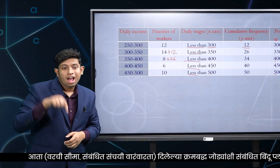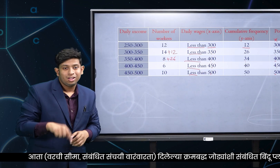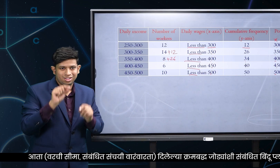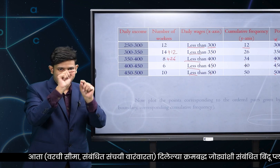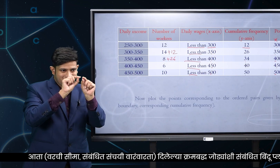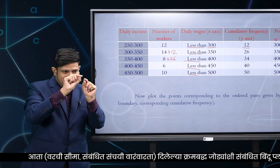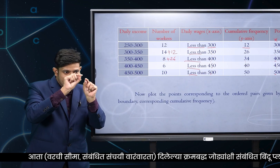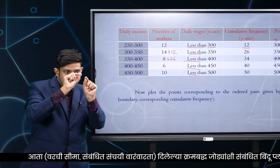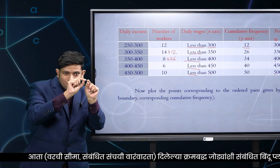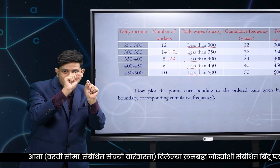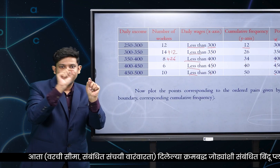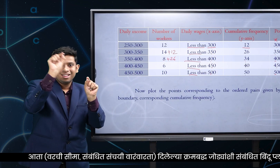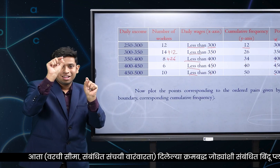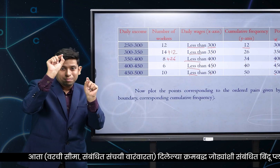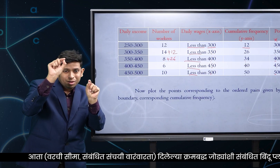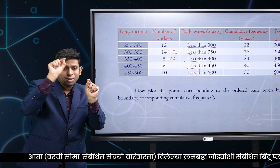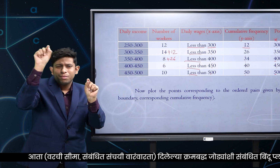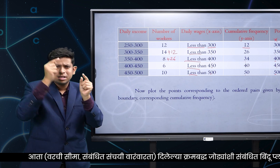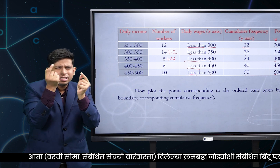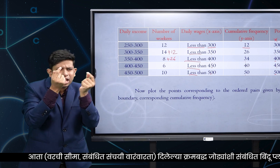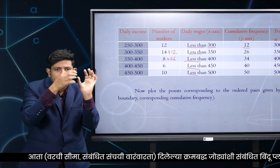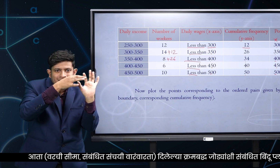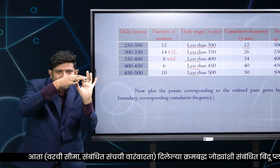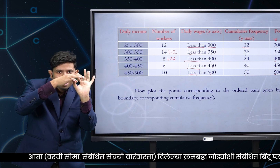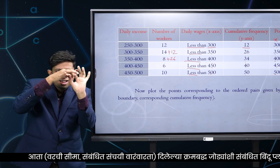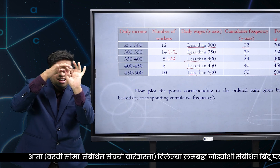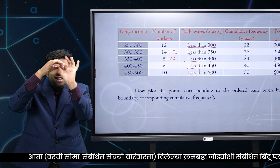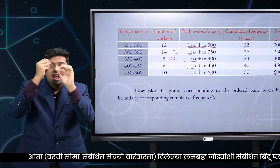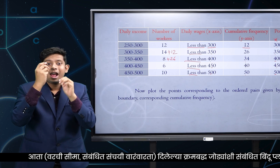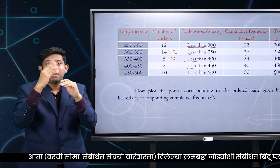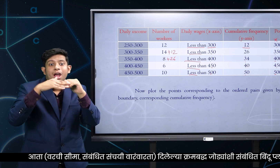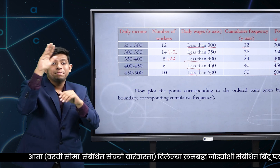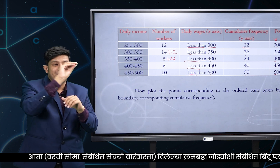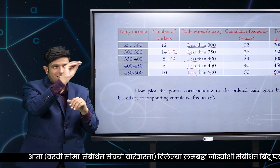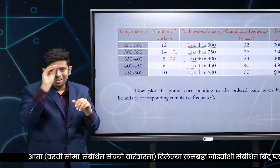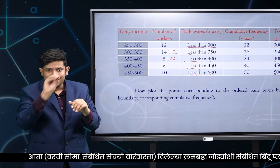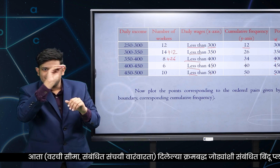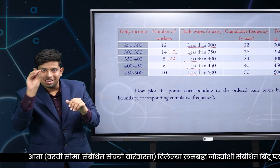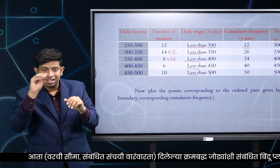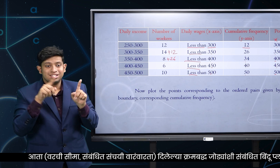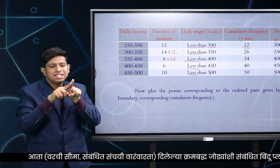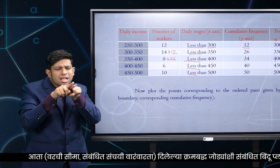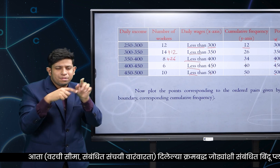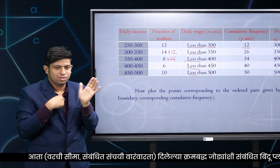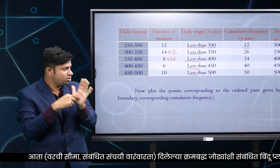आता वरची सीमा संबंधित संचयी वारंवारता दिलेल्या क्रमबद्ध जोड्यांशी संबंधित बिंदूने प्लॉट करा.